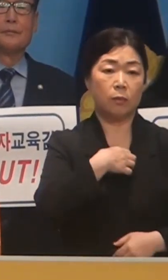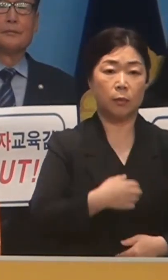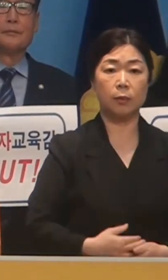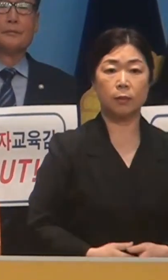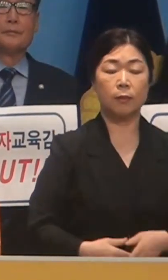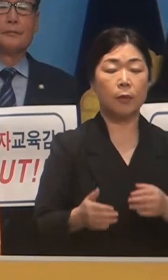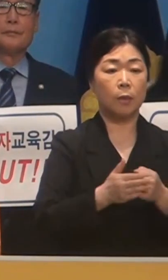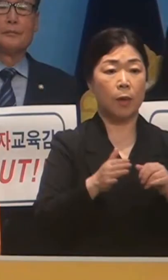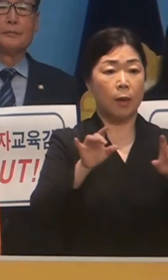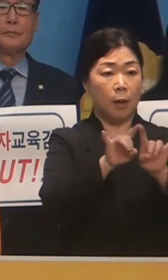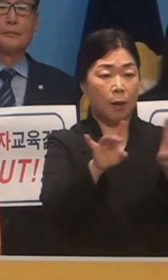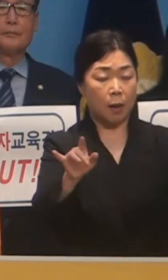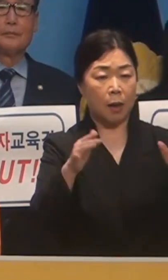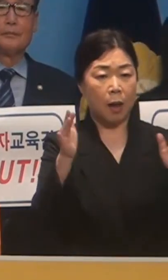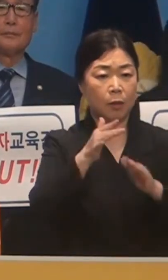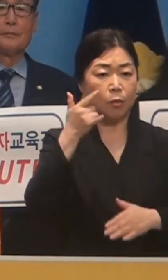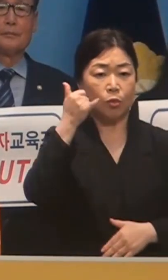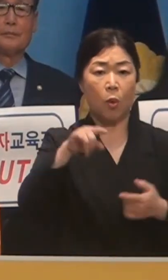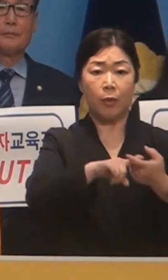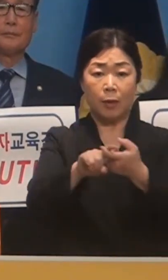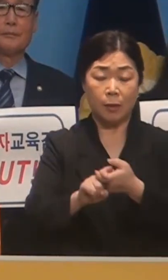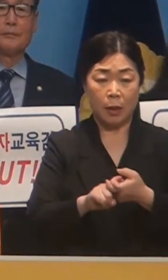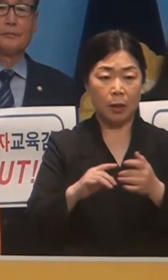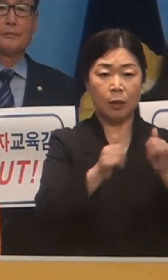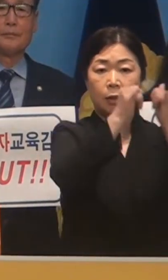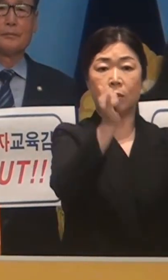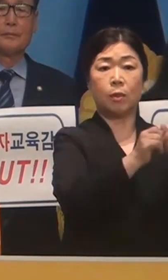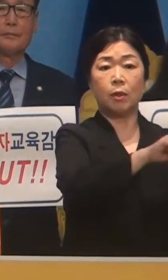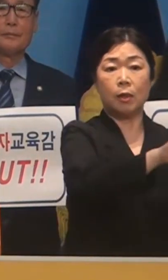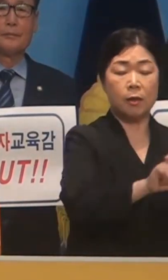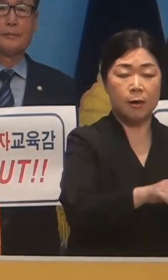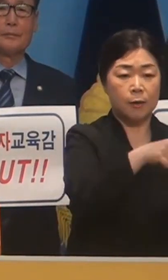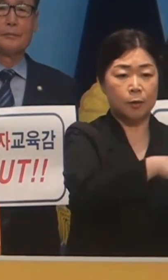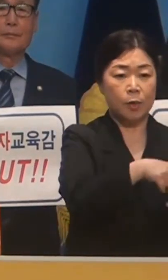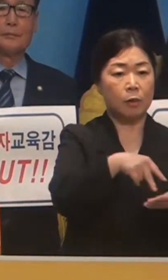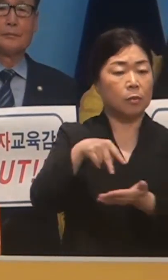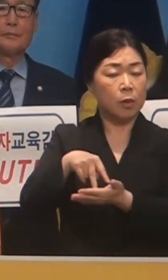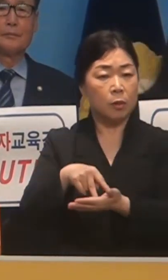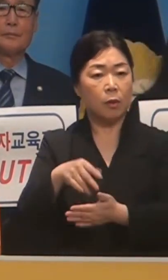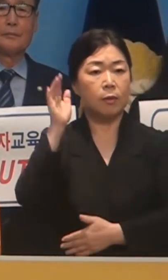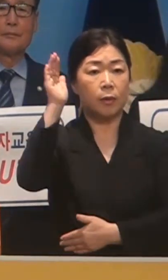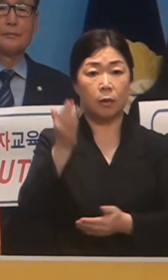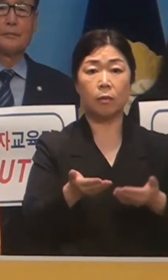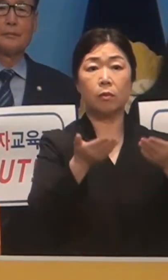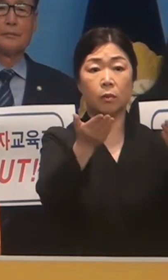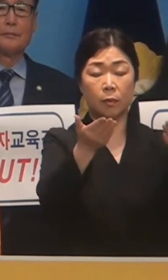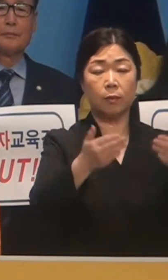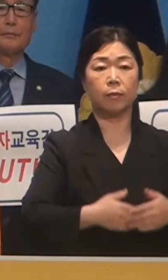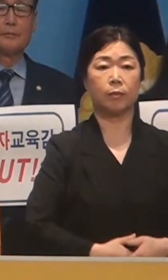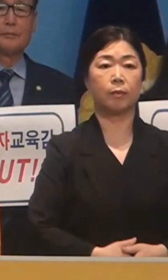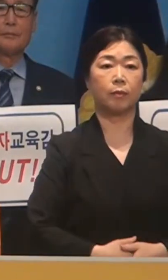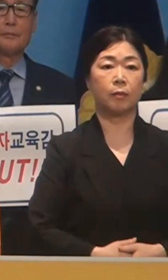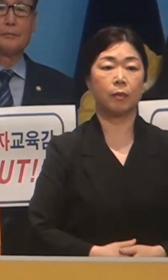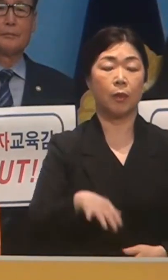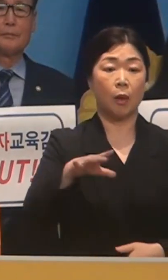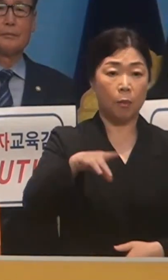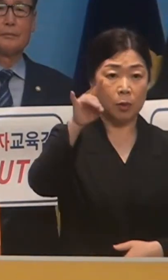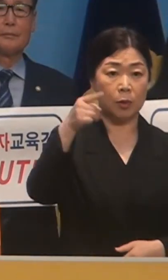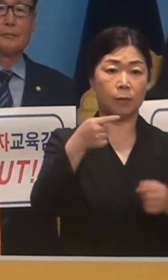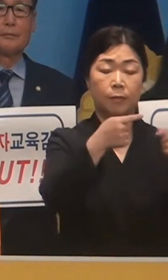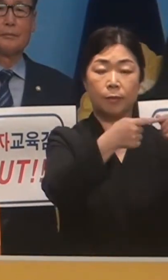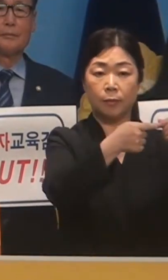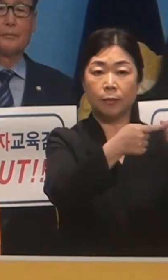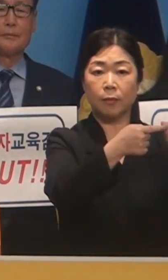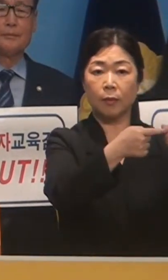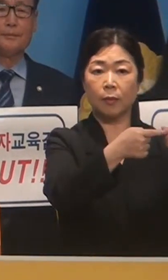각 학부모 단체와 시민단체가 나와서 한 분씩 말씀을 드리도록 하겠습니다. 먼저